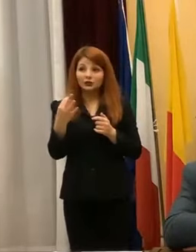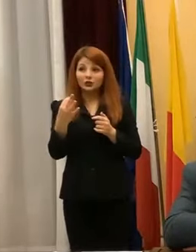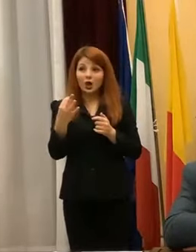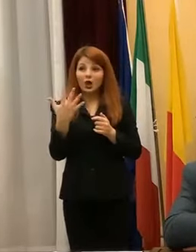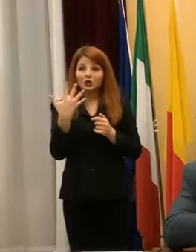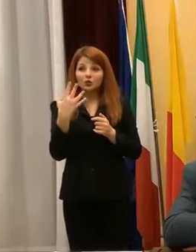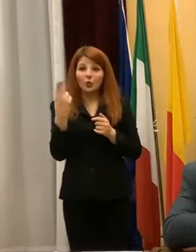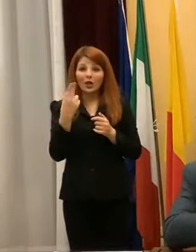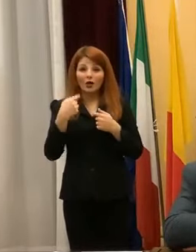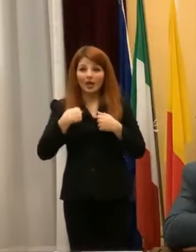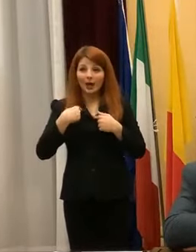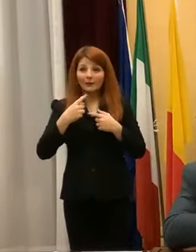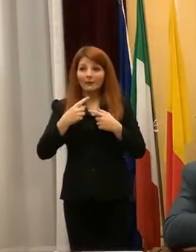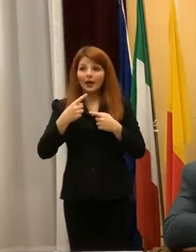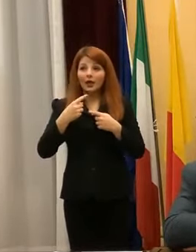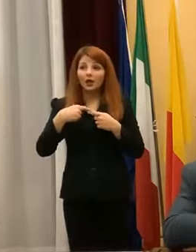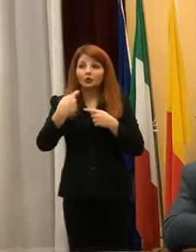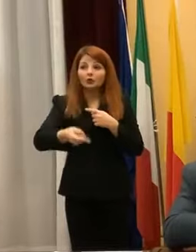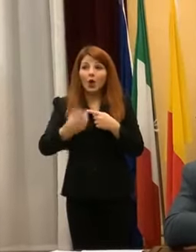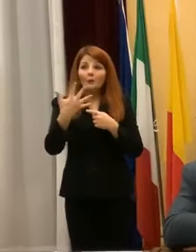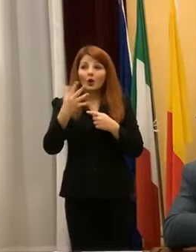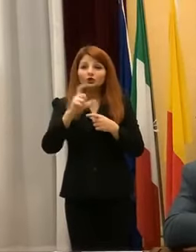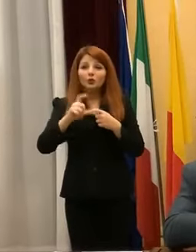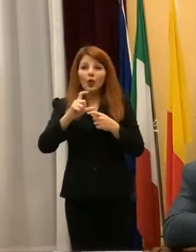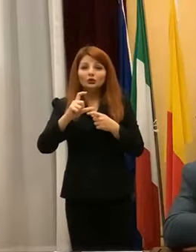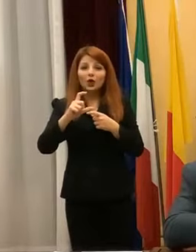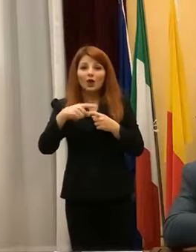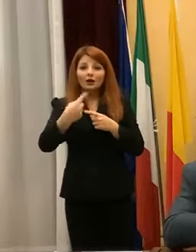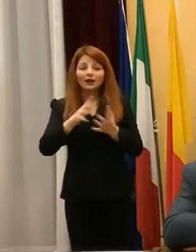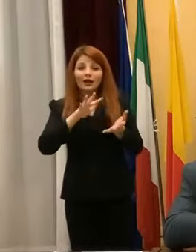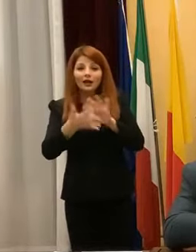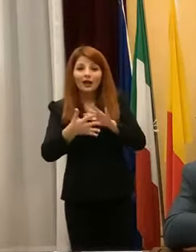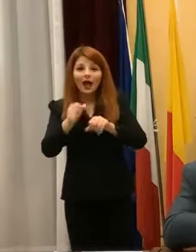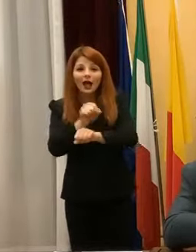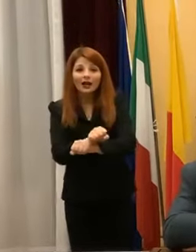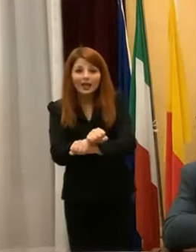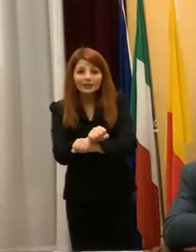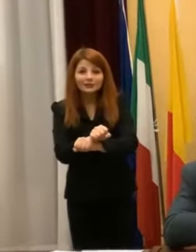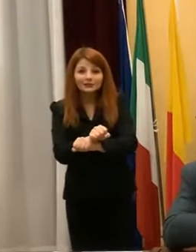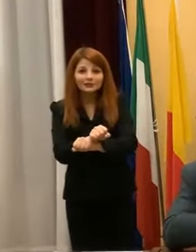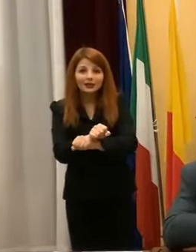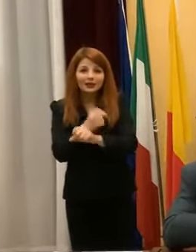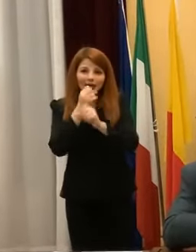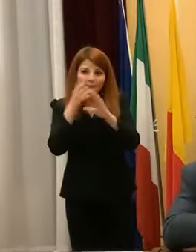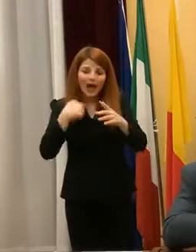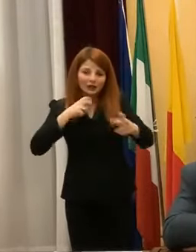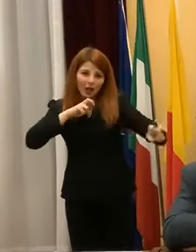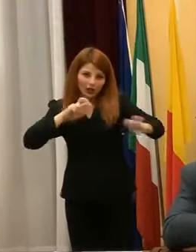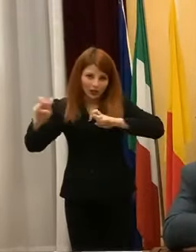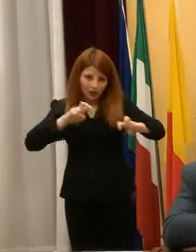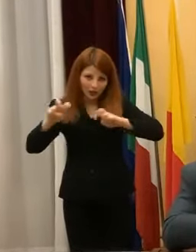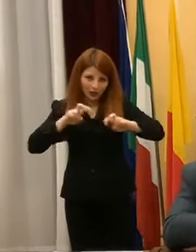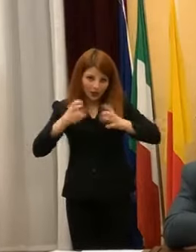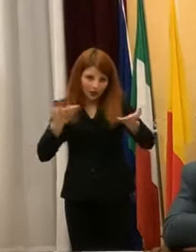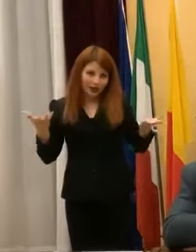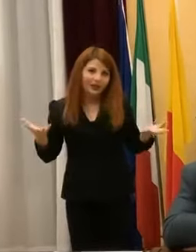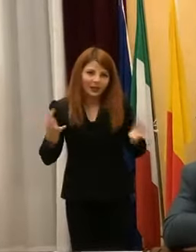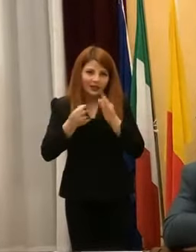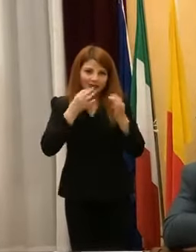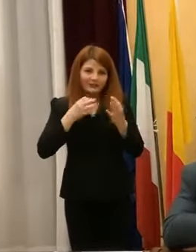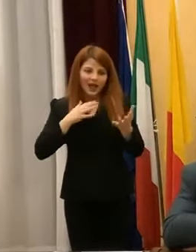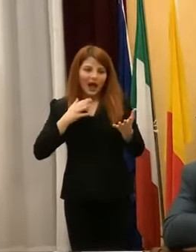del 2017, vi immaginate se non avevo tutte le mie motivazioni per mandare a fanculo il mondo, no? E magari anche lì